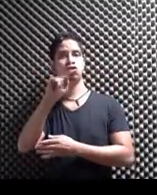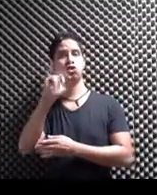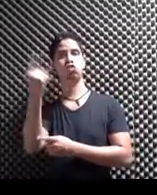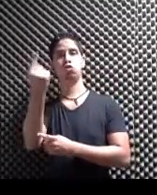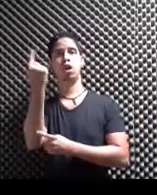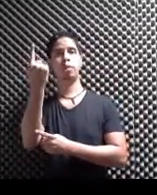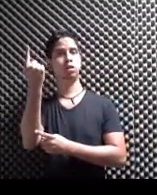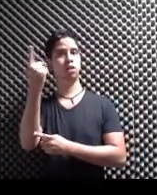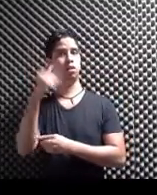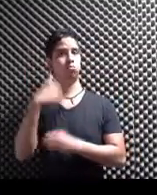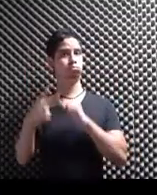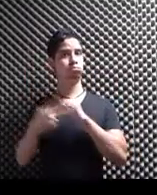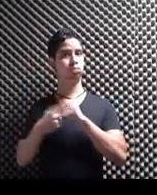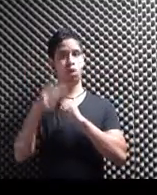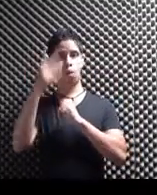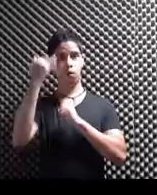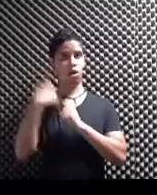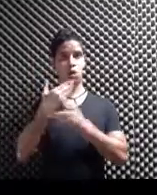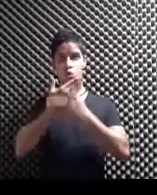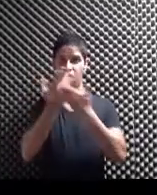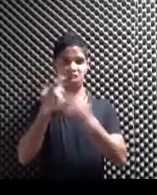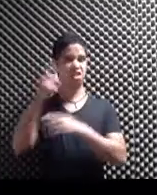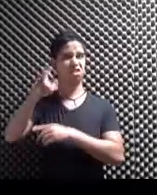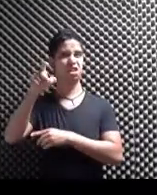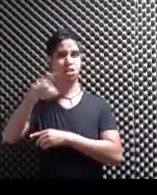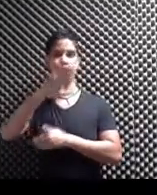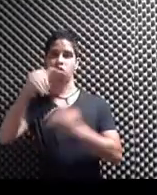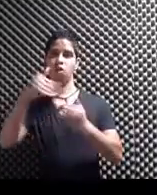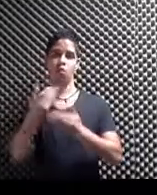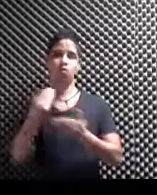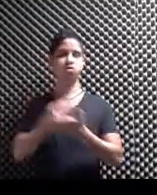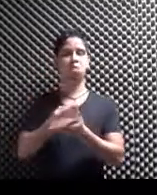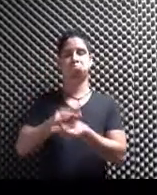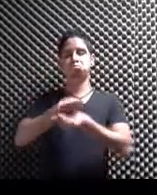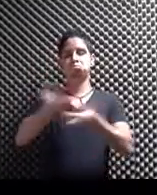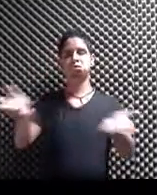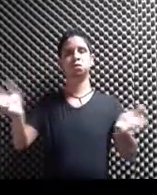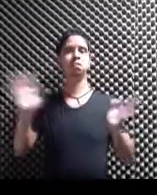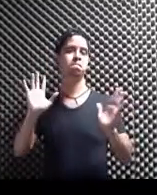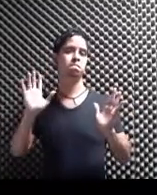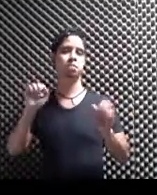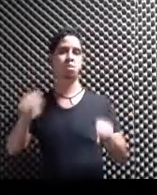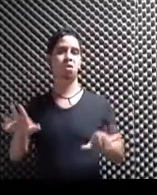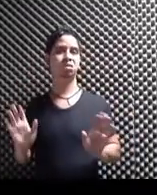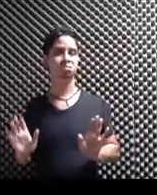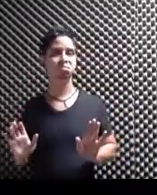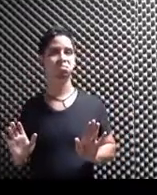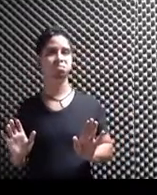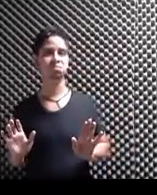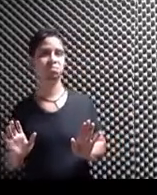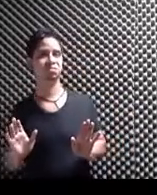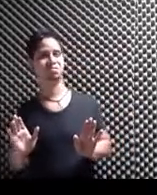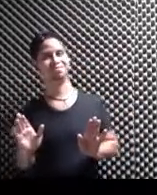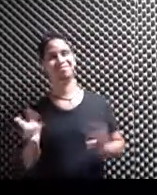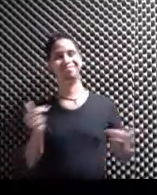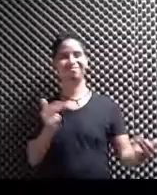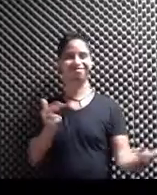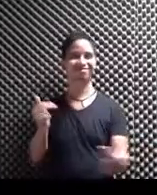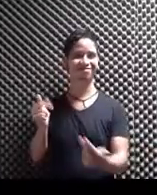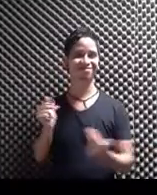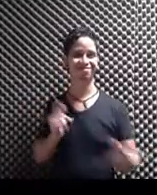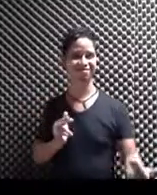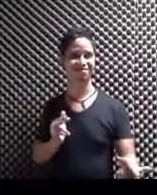Y como no hay necesidad en más ningún otro lado y a todo el mundo le sobra dos o tres milloncitos Claro Pues los podemos invertir Sí